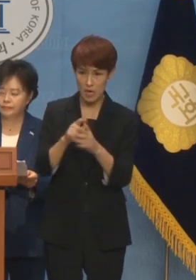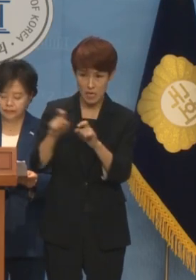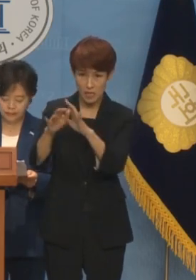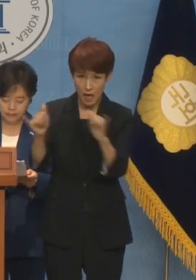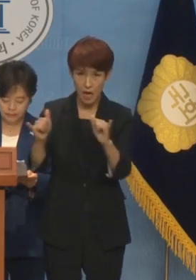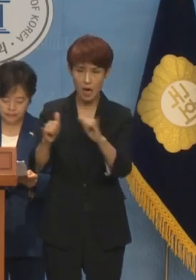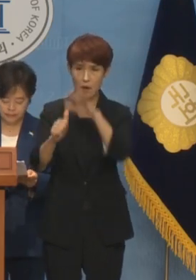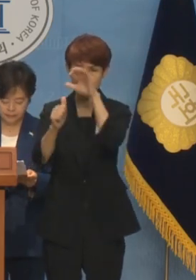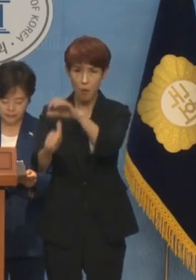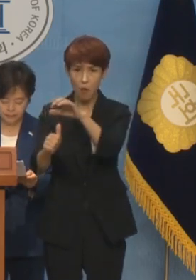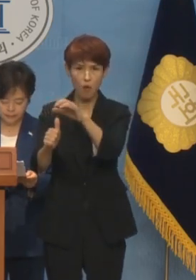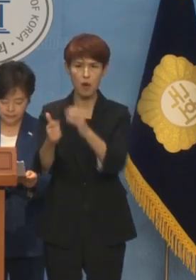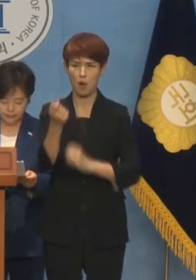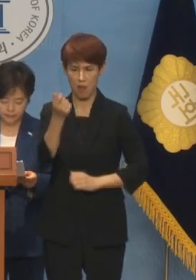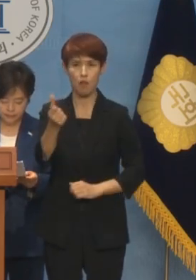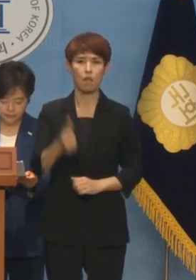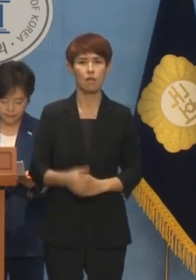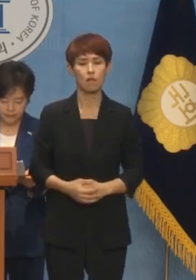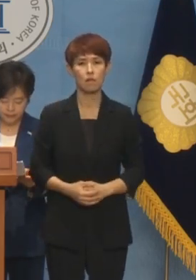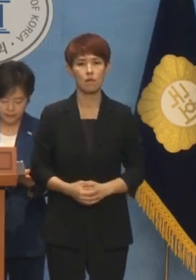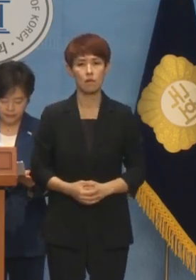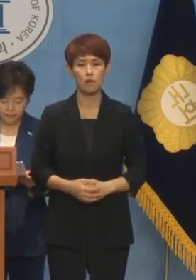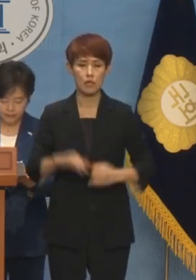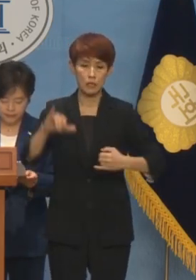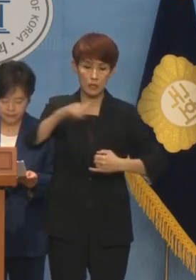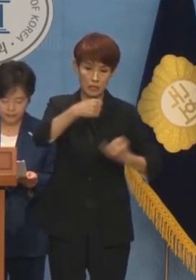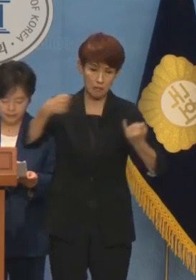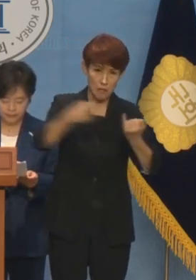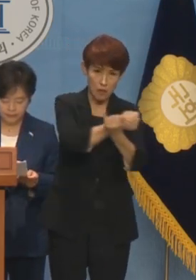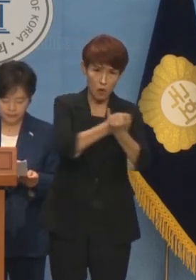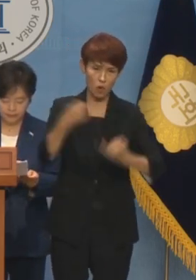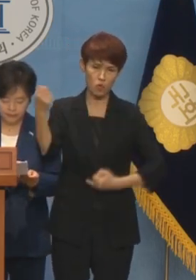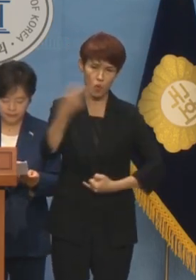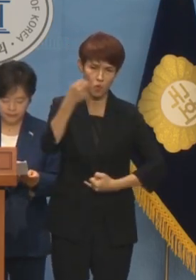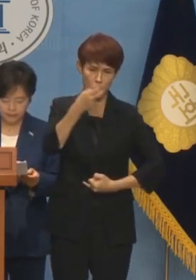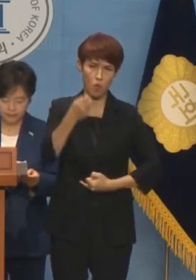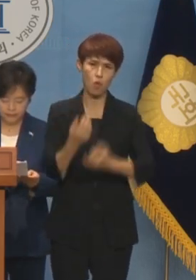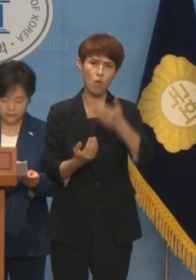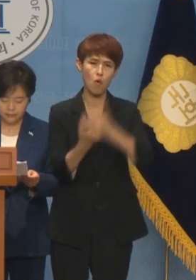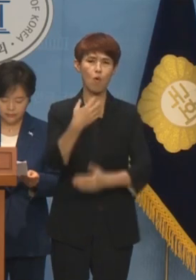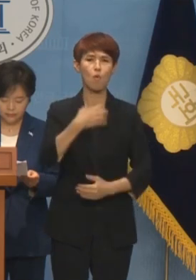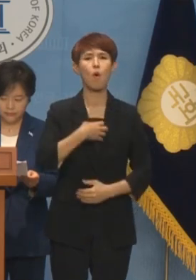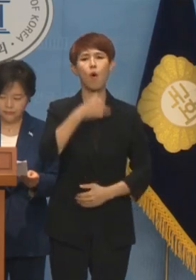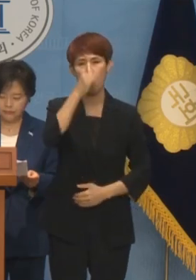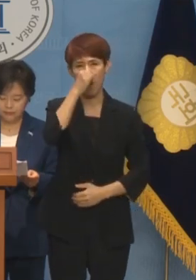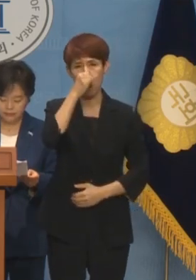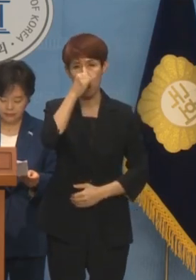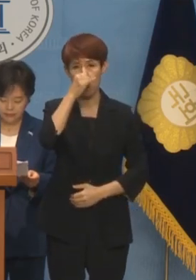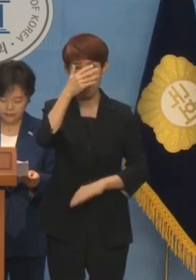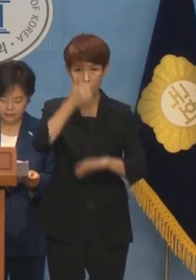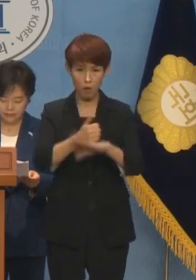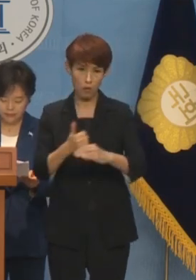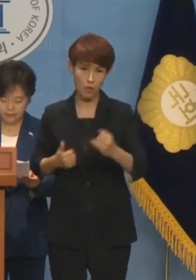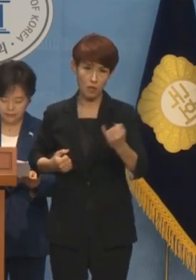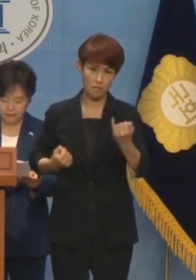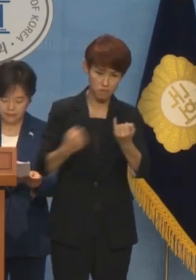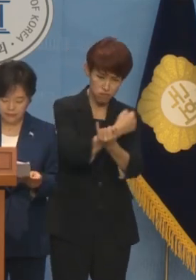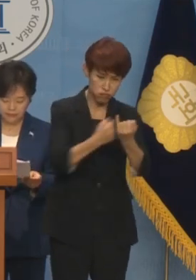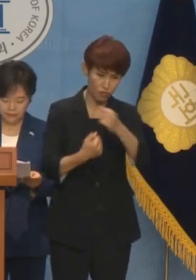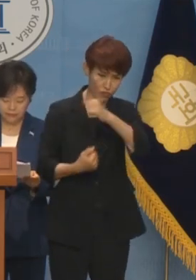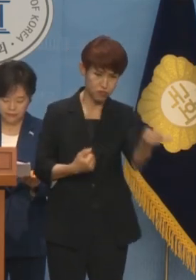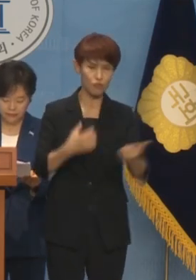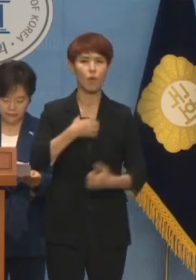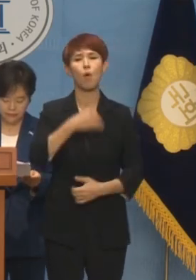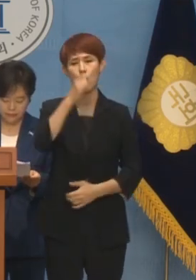2.2%입니다. 교제폭력은 재범률이 높습니다. 중대범죄로 이어질 가능성도 큽니다. 하지만